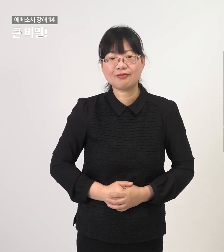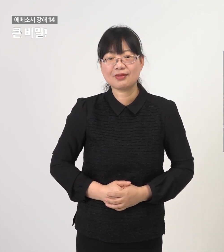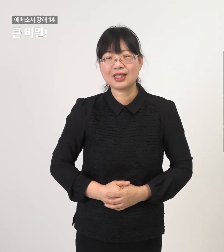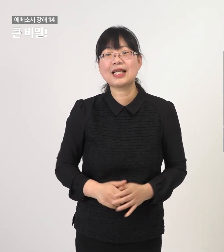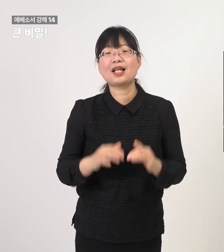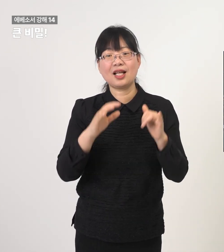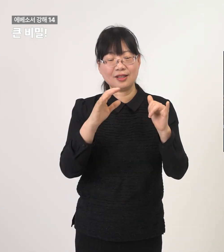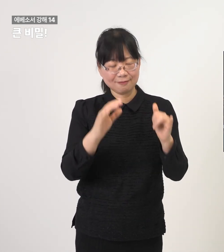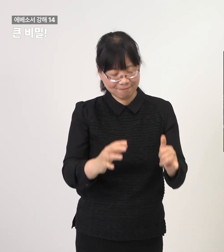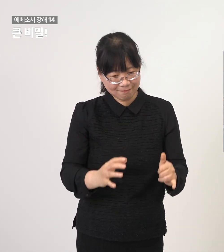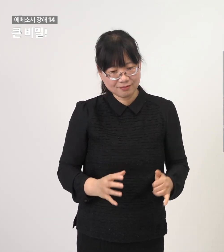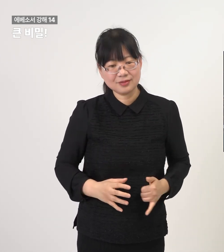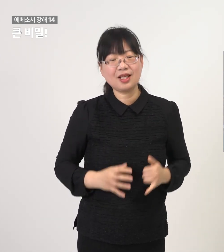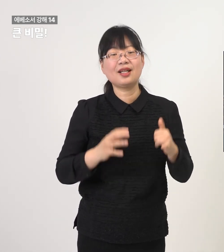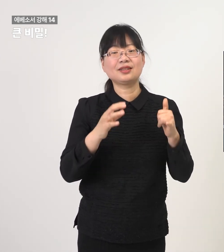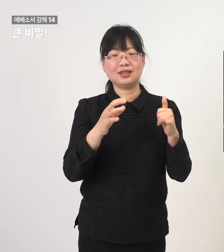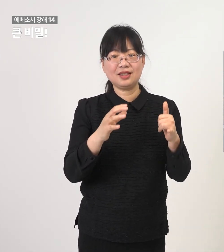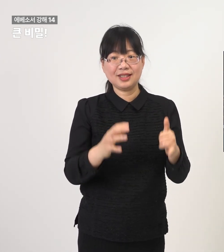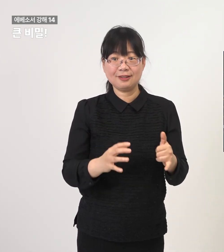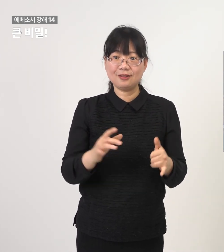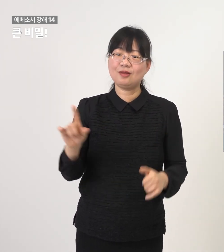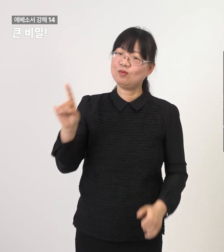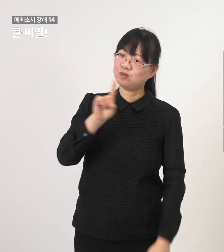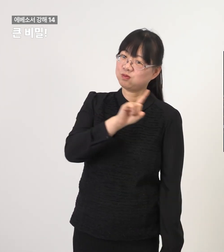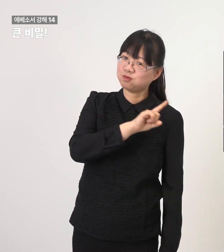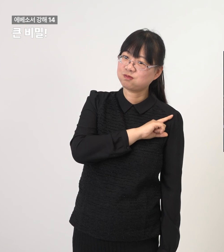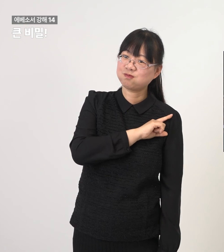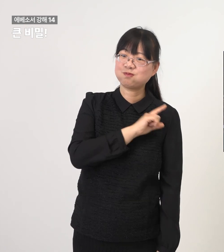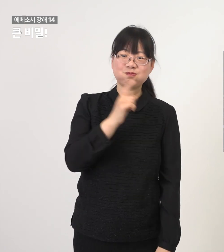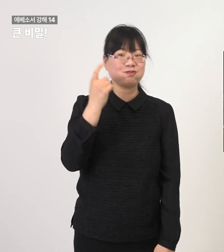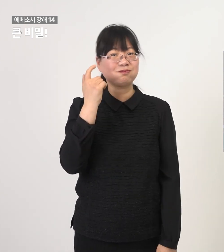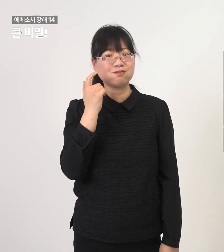이 세상 가장